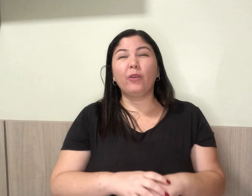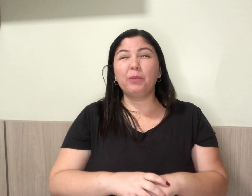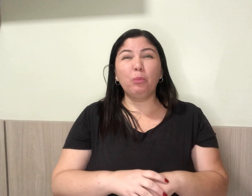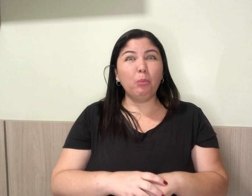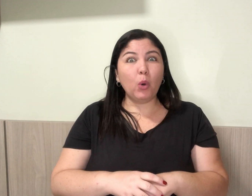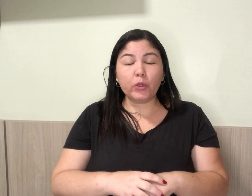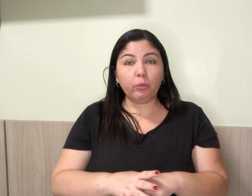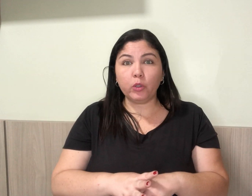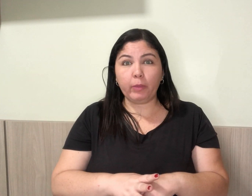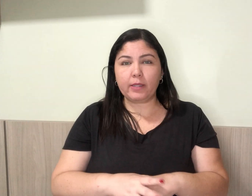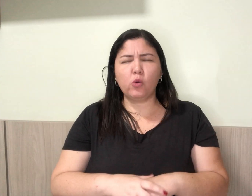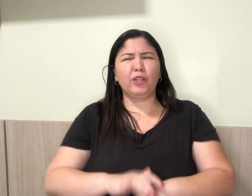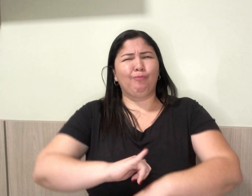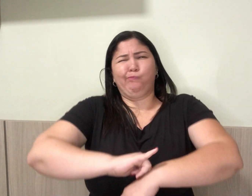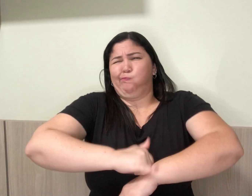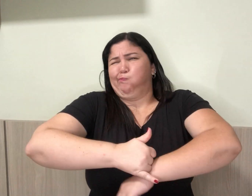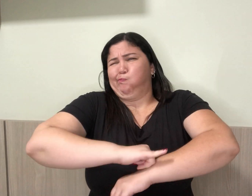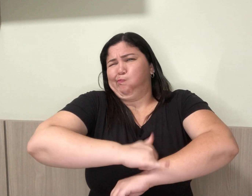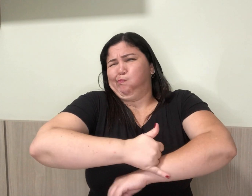Agora, muito, muito mais que gorda.